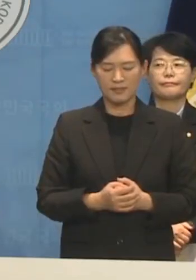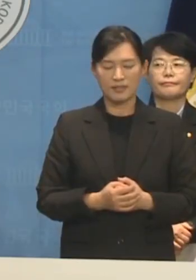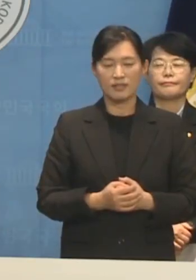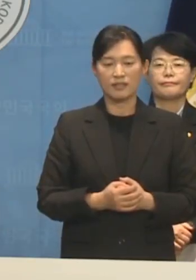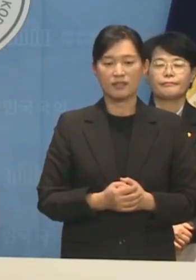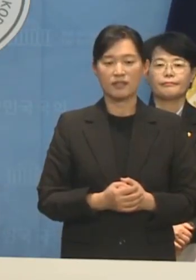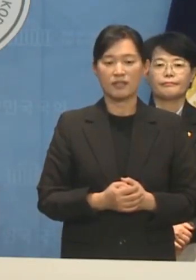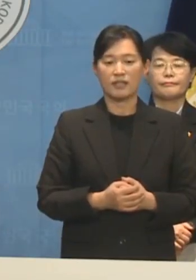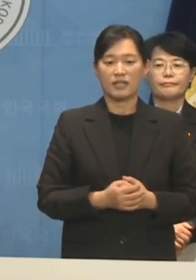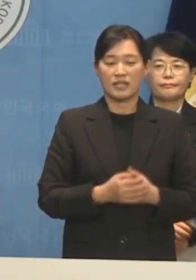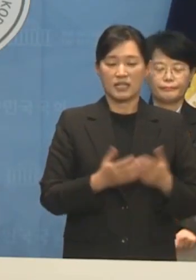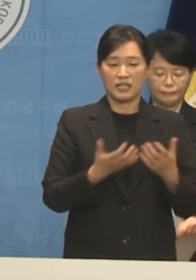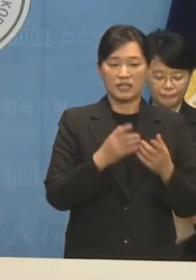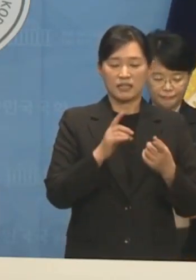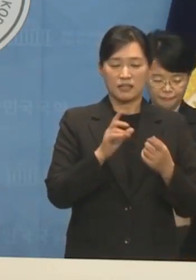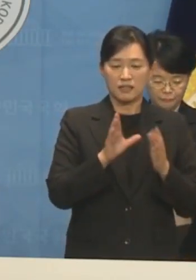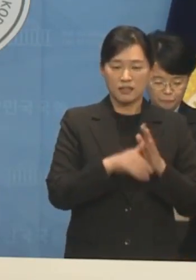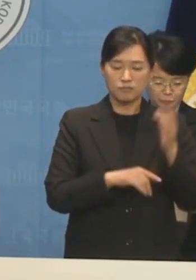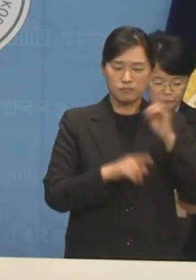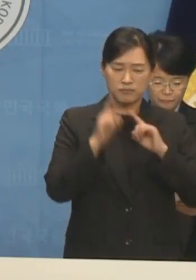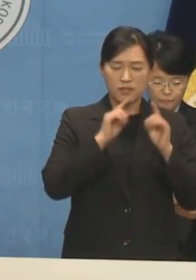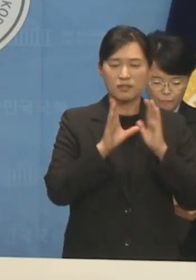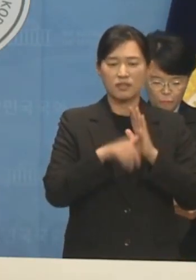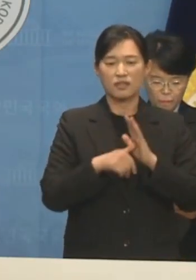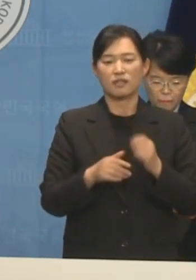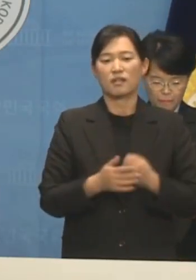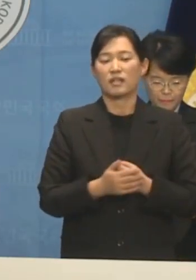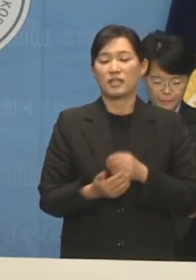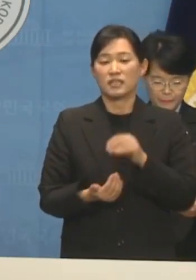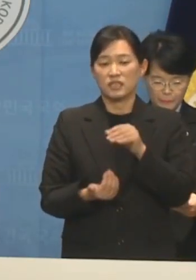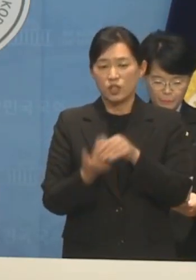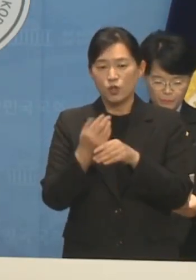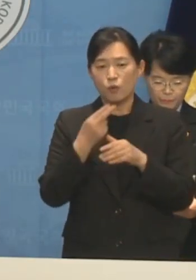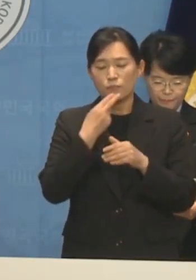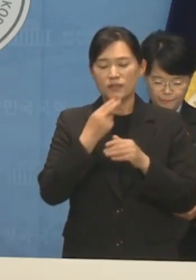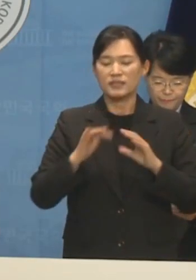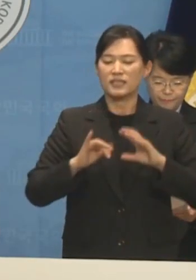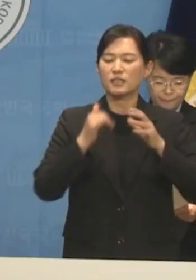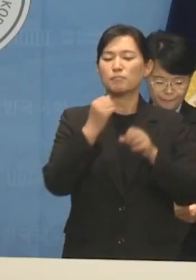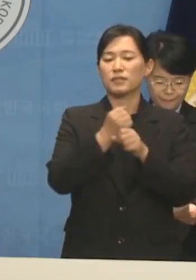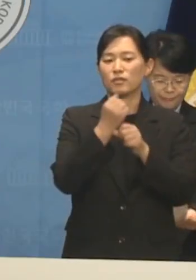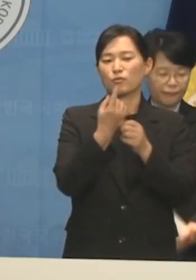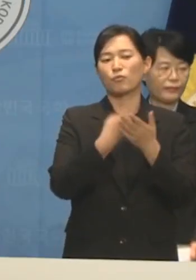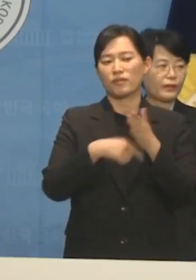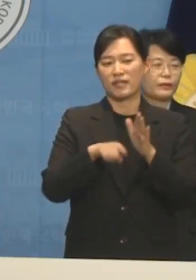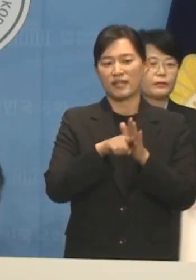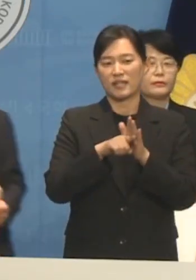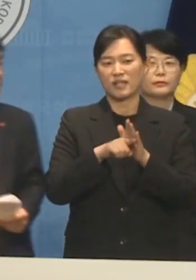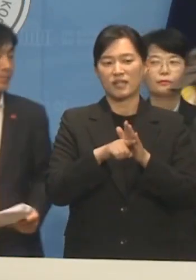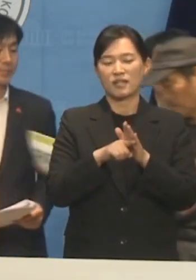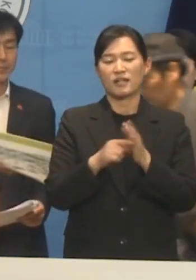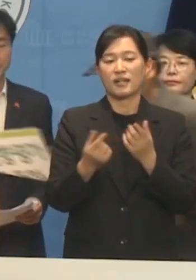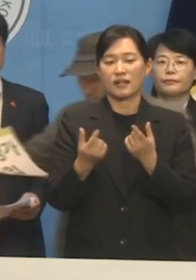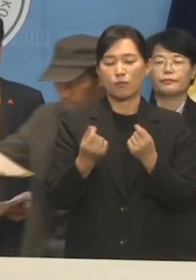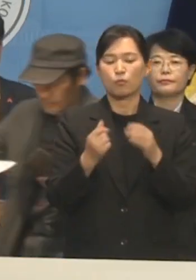산재 관련해서는 중대재해 없는 세상 만들기 운동본부 이용관 공동대표께서 말씀해 주시겠습니다.